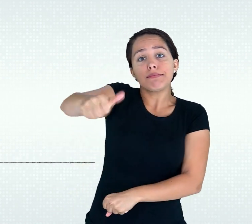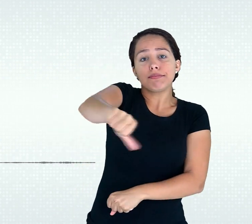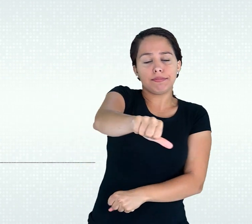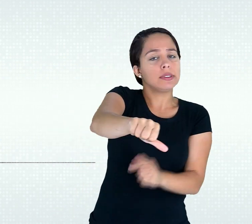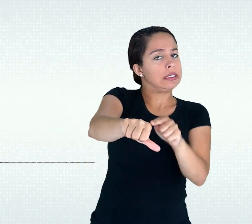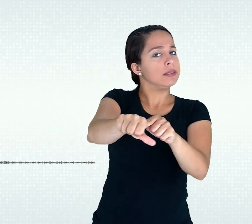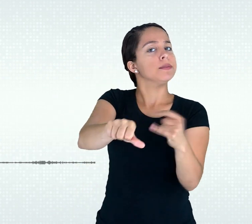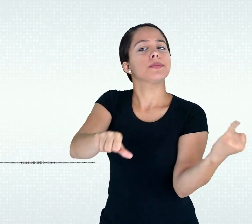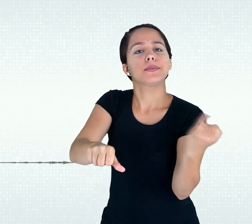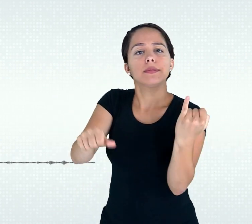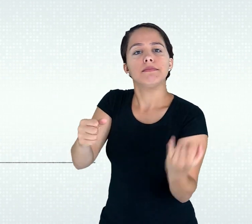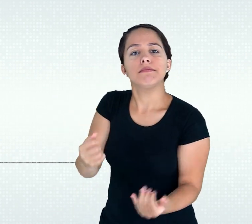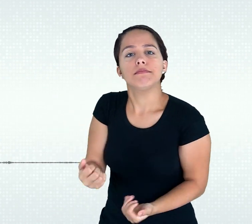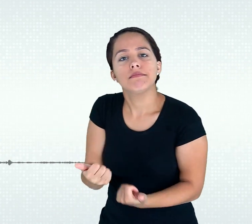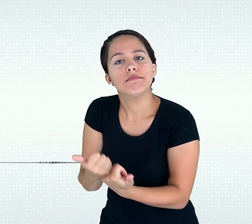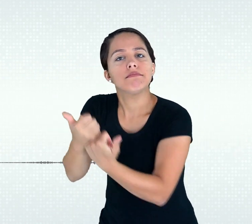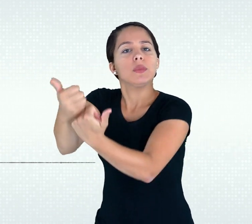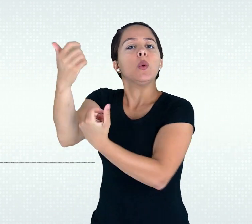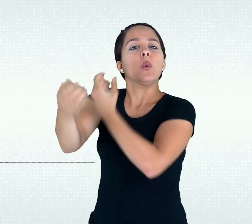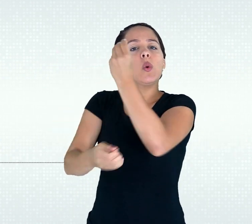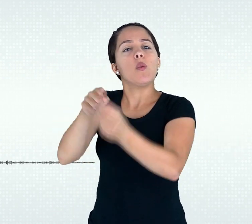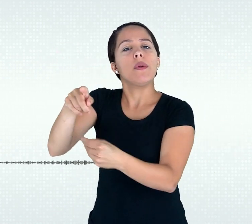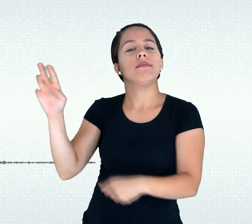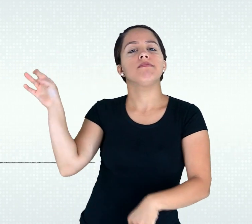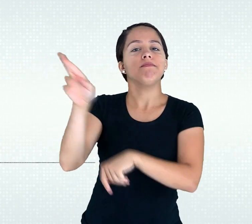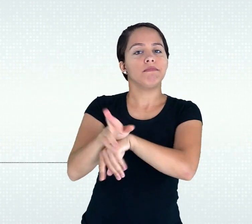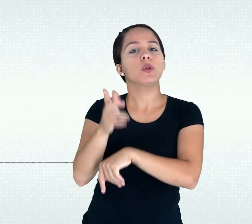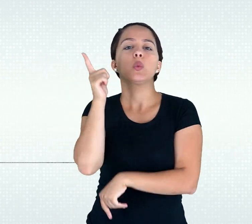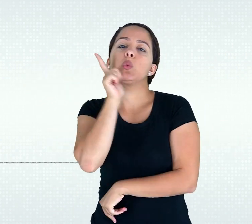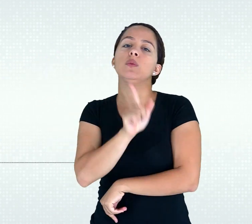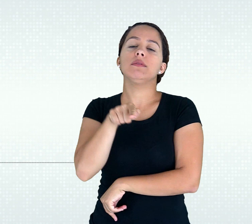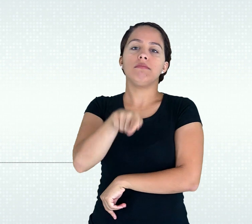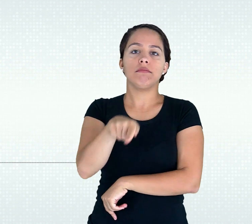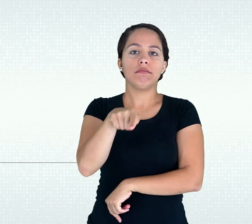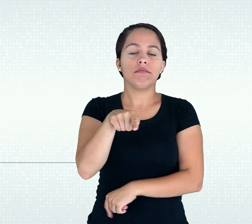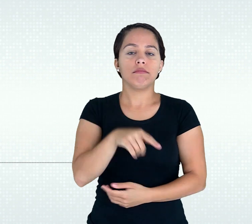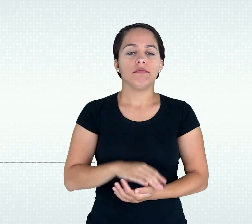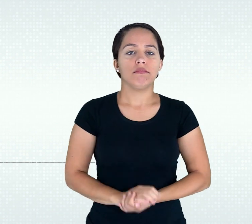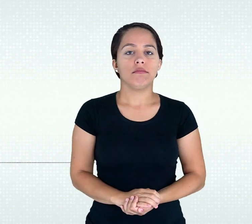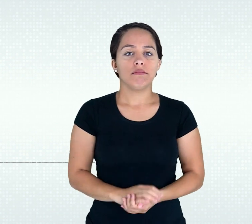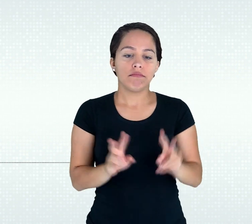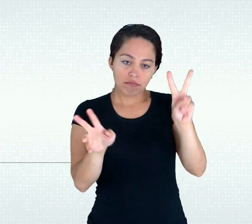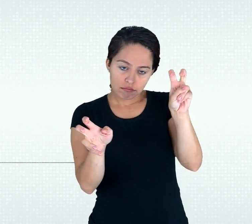terá acontecido a recuperação pretendida fecha aspas